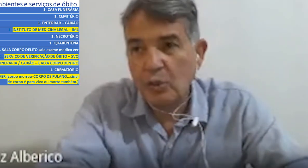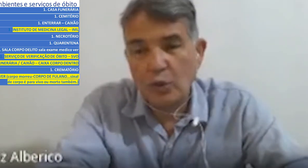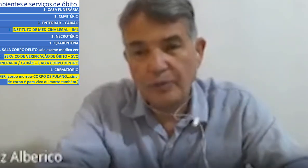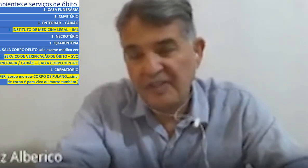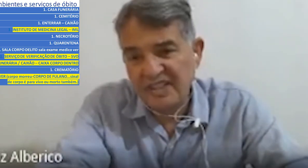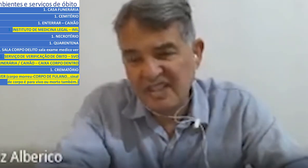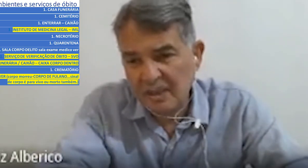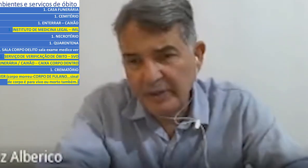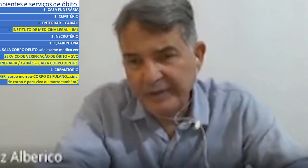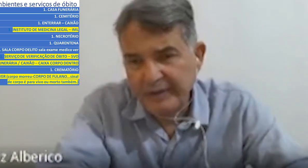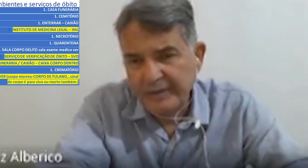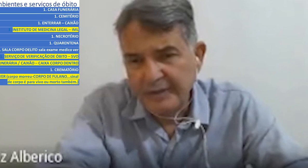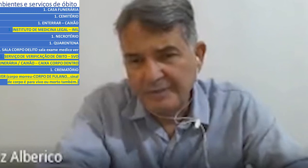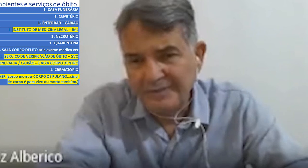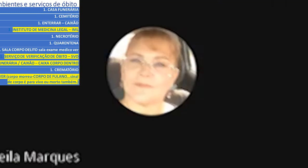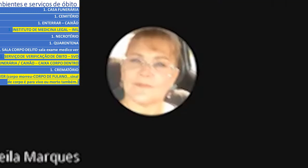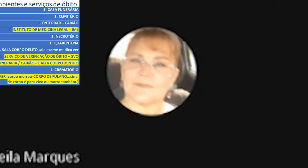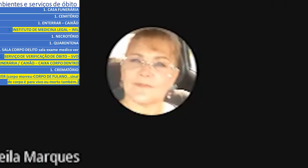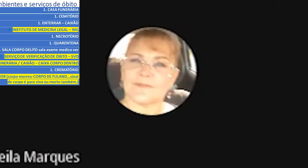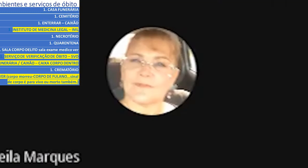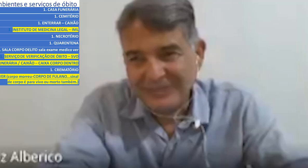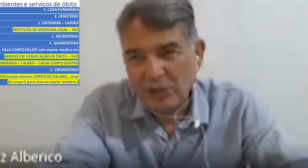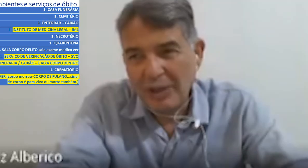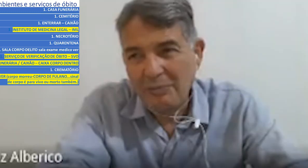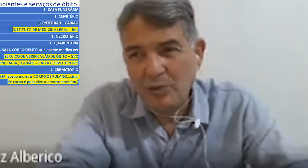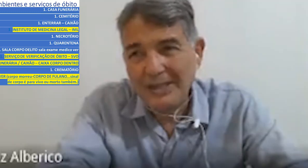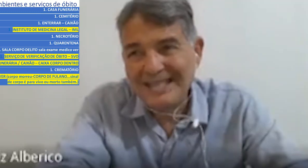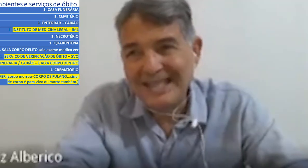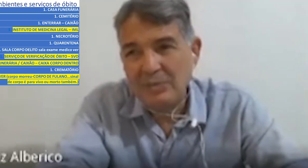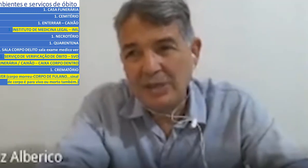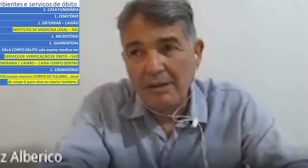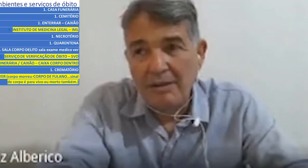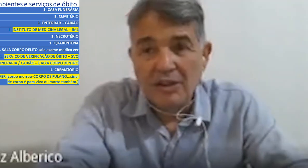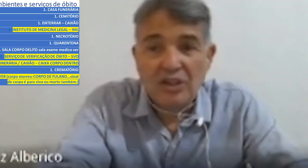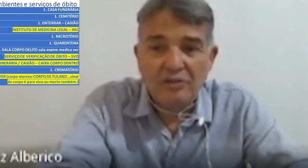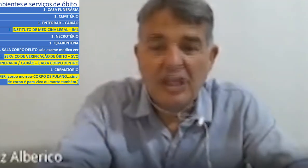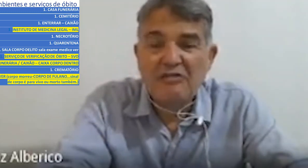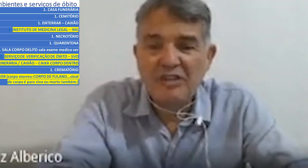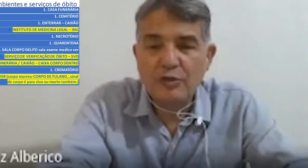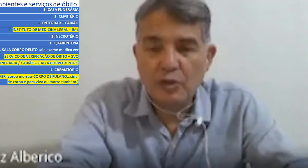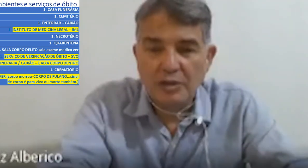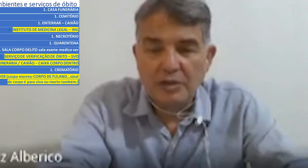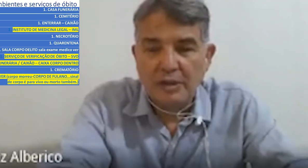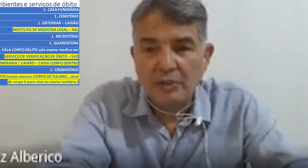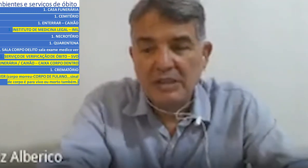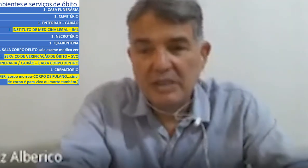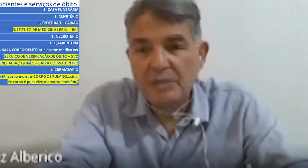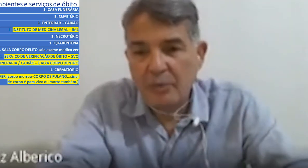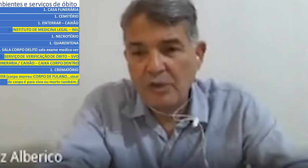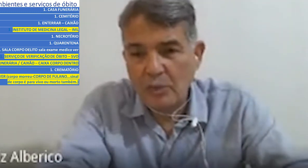corpo vai fazer exame. Tá, E não tá. é bem um exame em vivo, é um exame